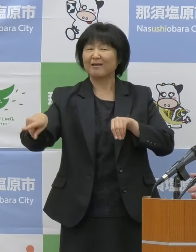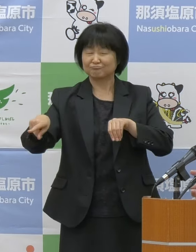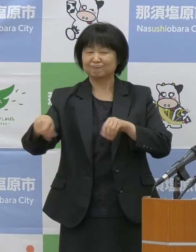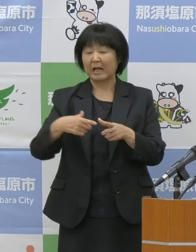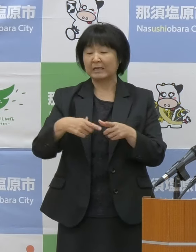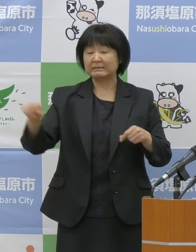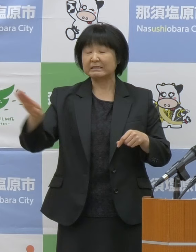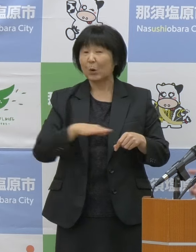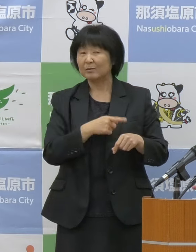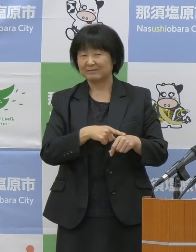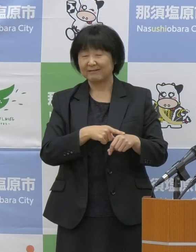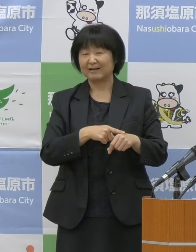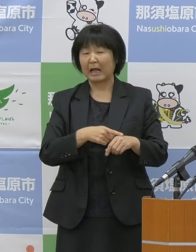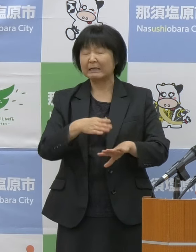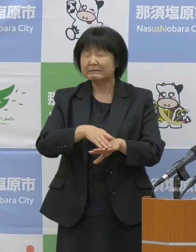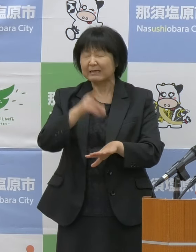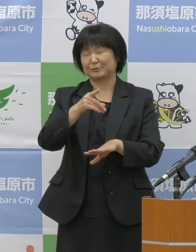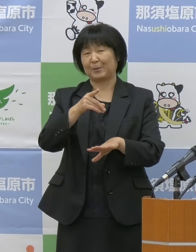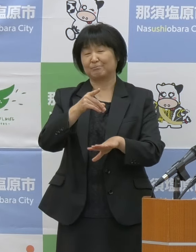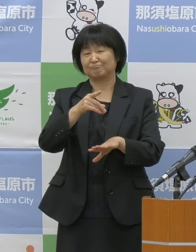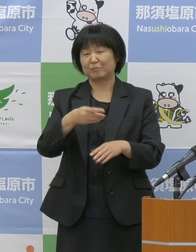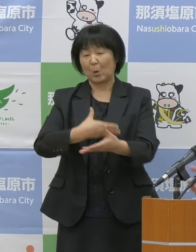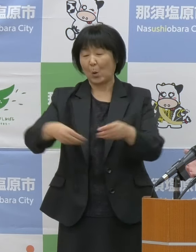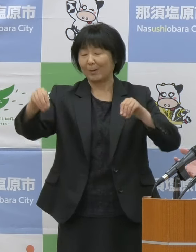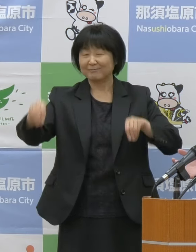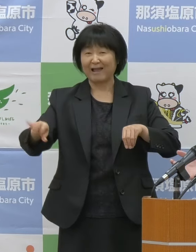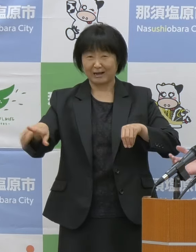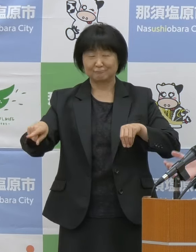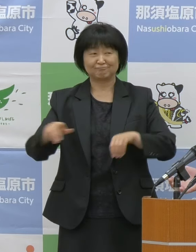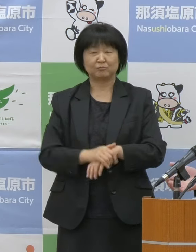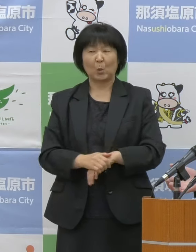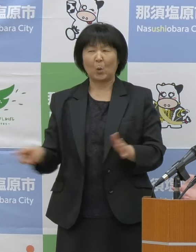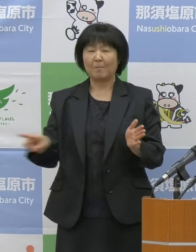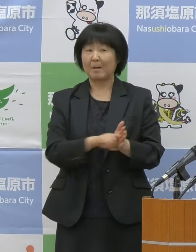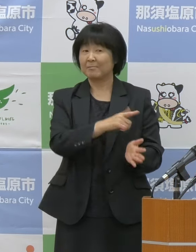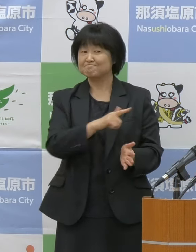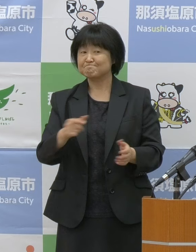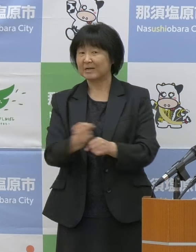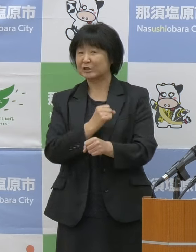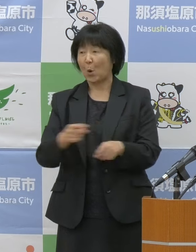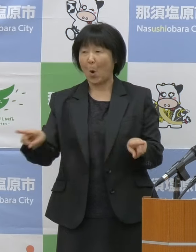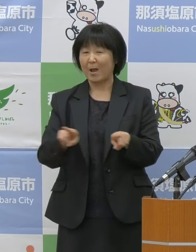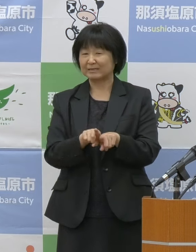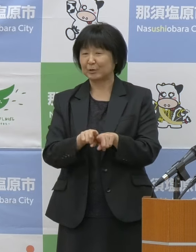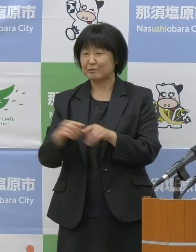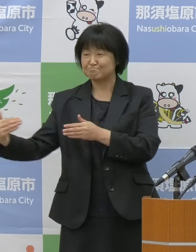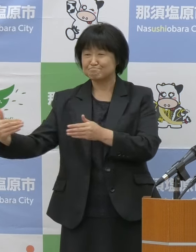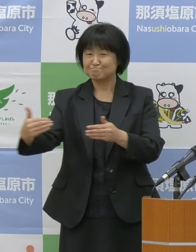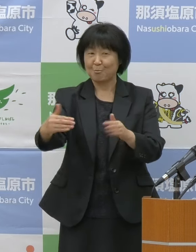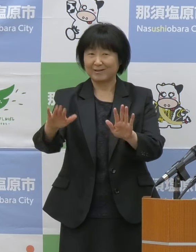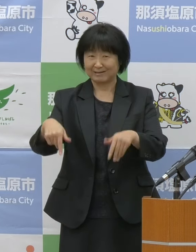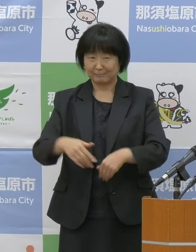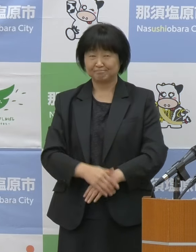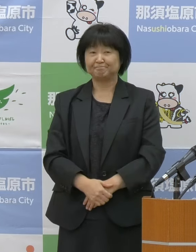で最初の協定を結ばさせていただいて、これまでもさまざまな事業を一緒に行ってまいりました